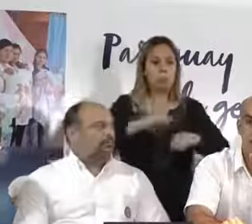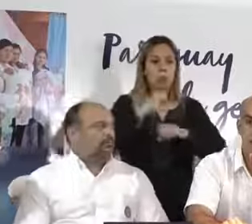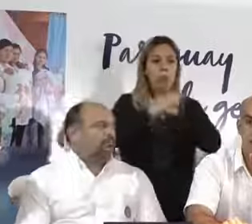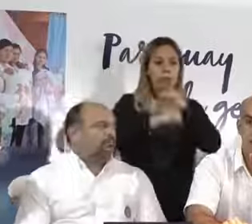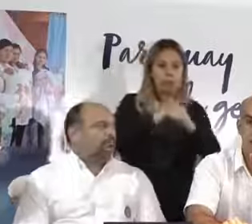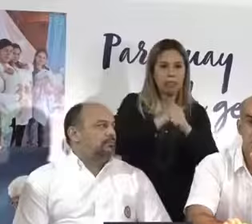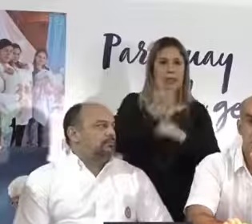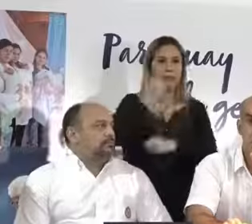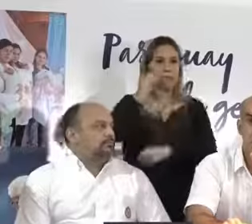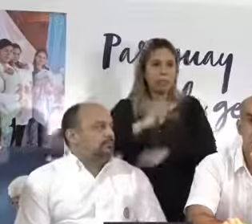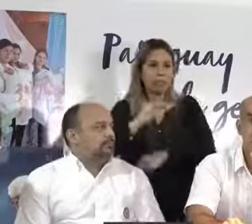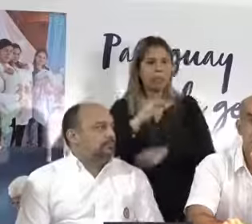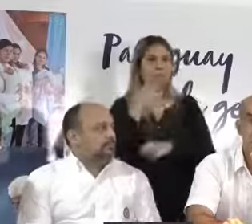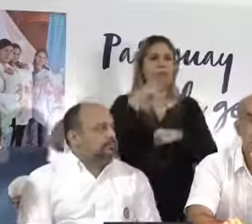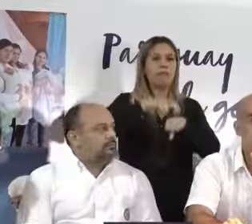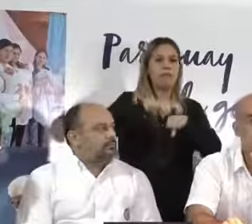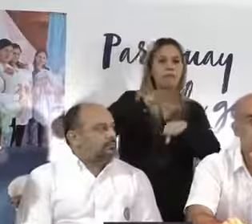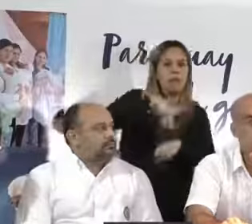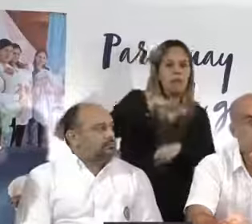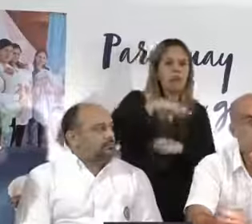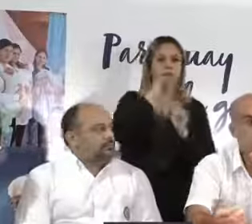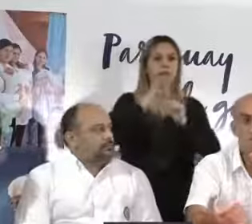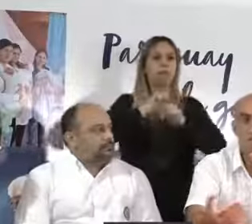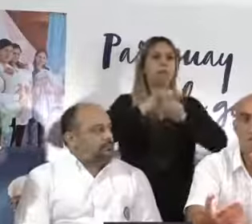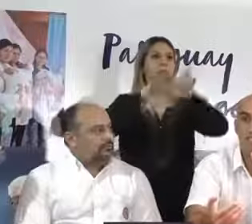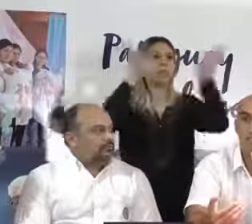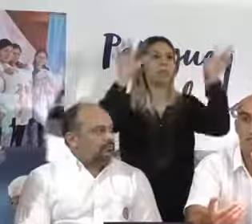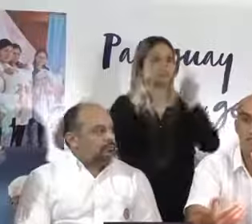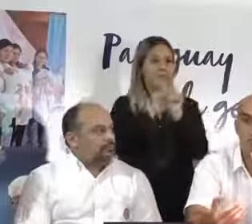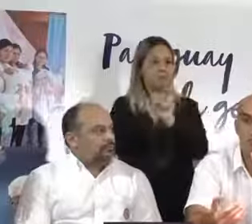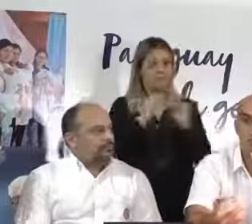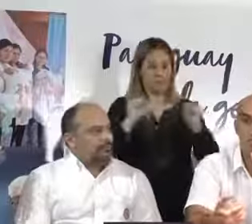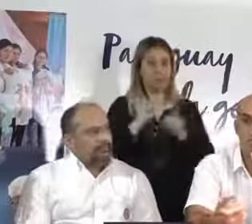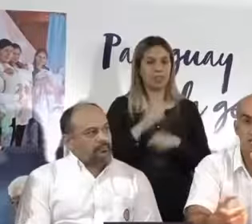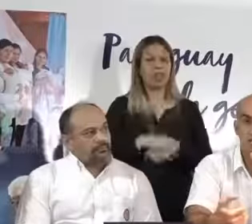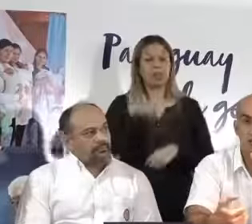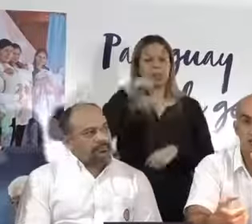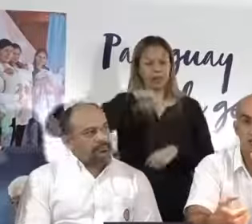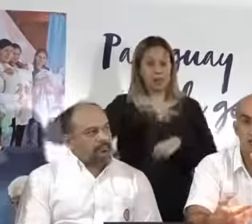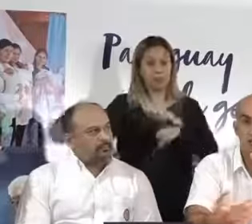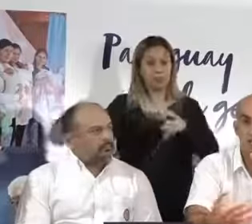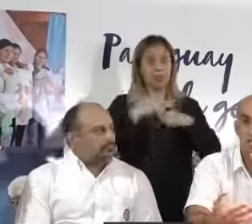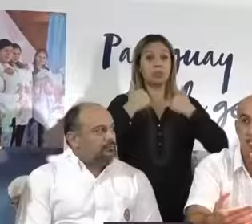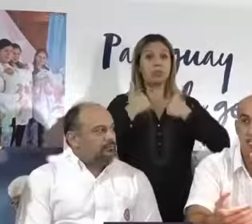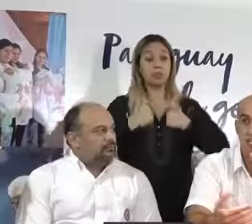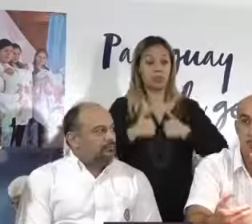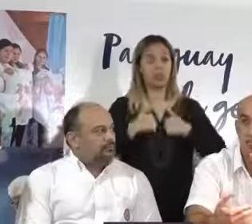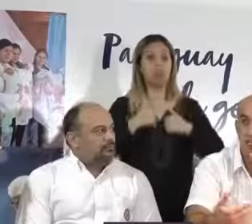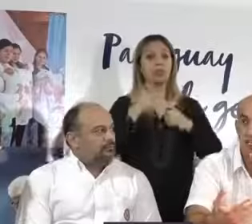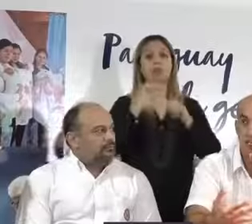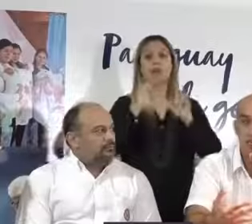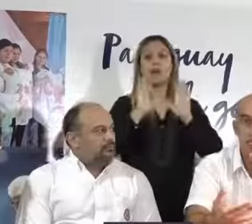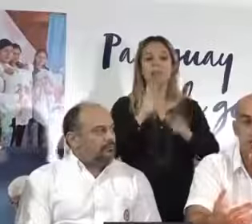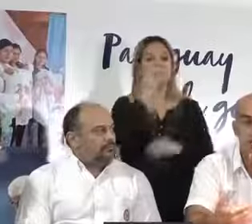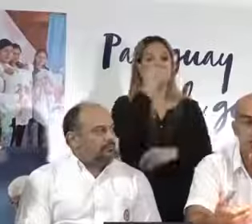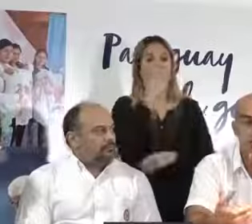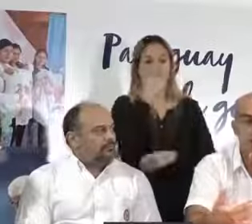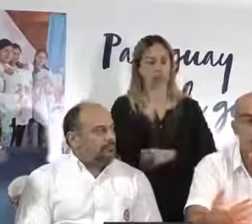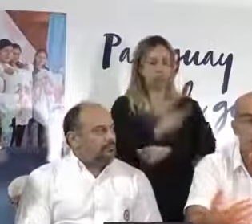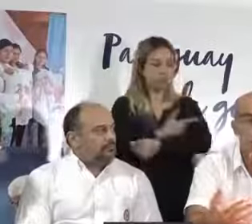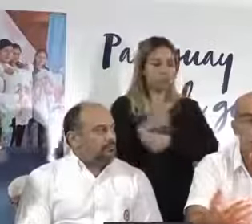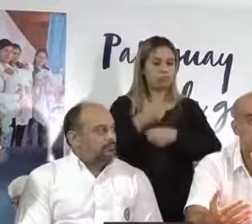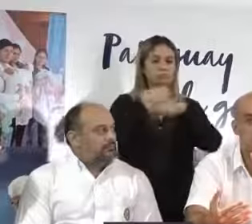también hemos visto información, reportes del Ministerio de Salud Pública que son de rutina de notificación